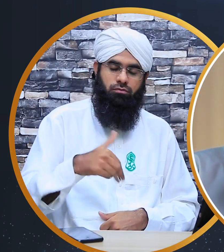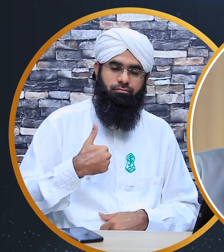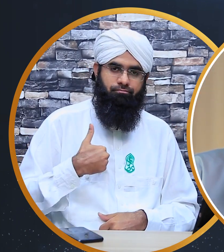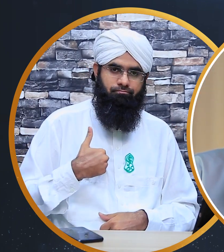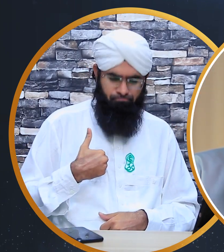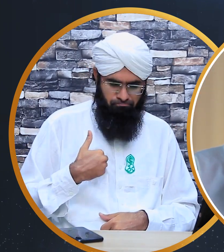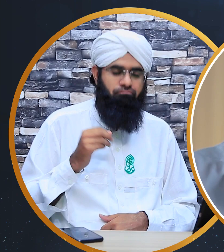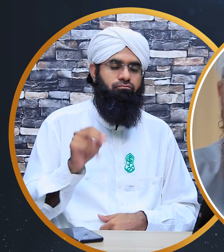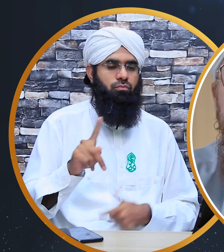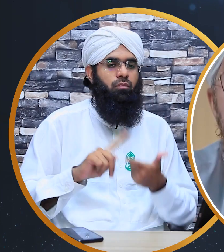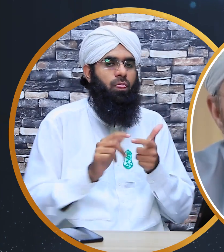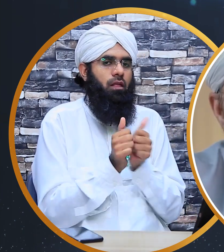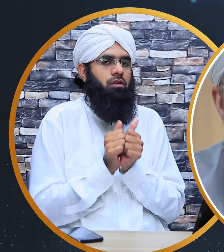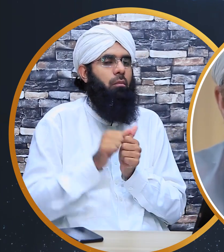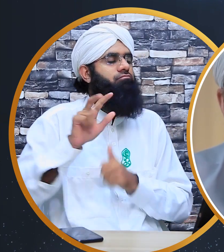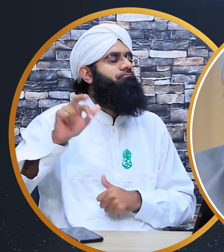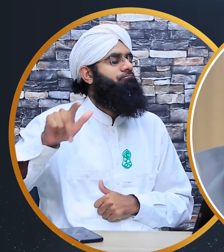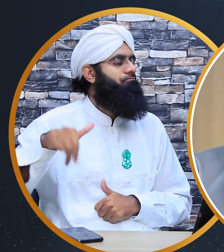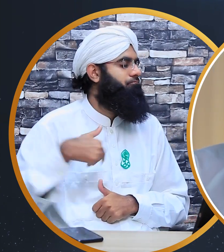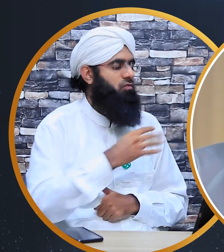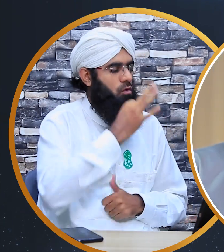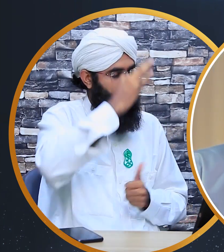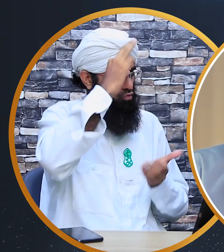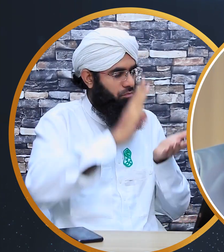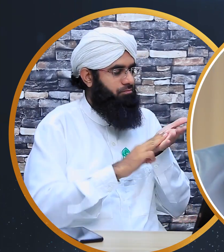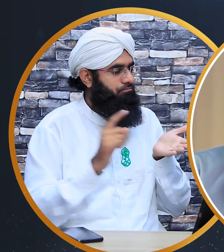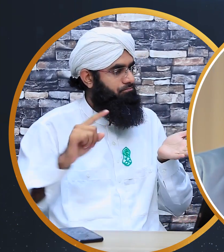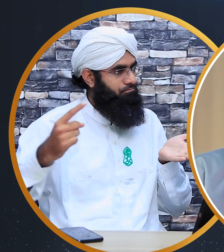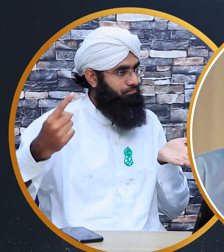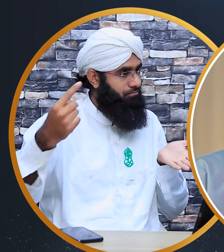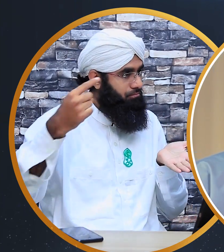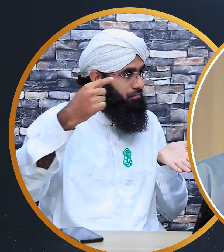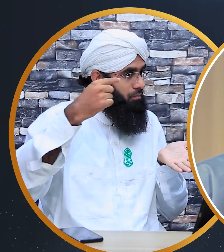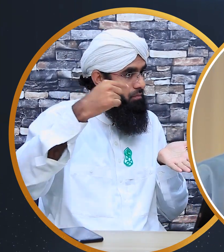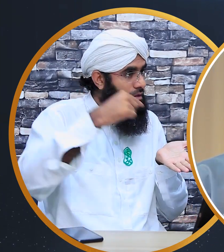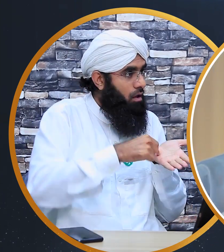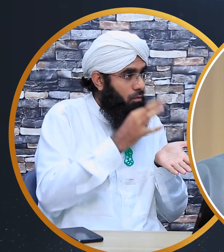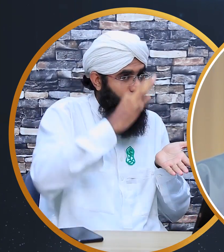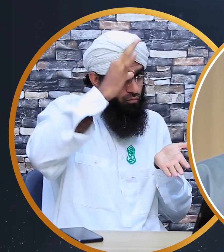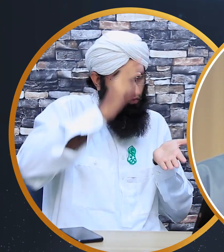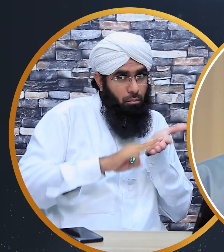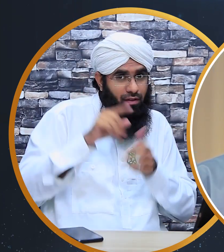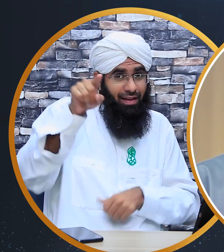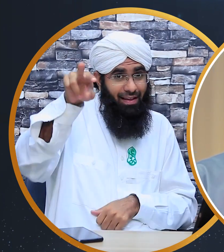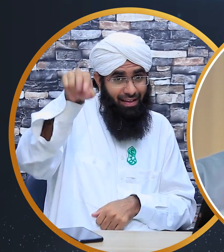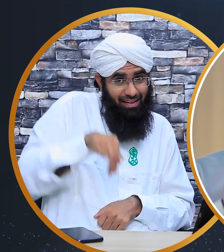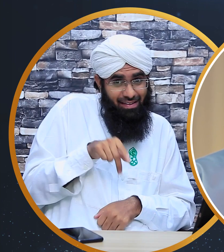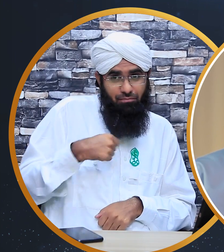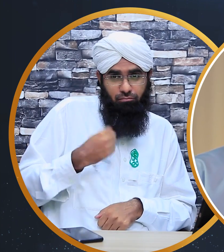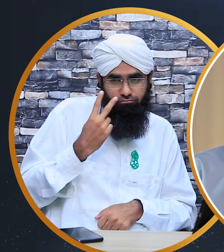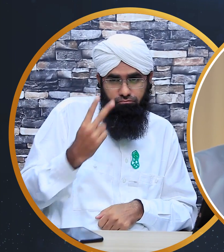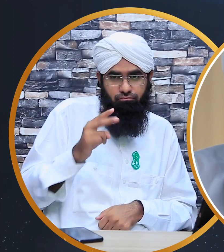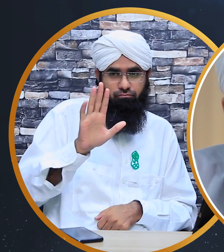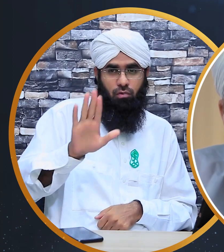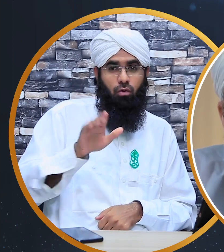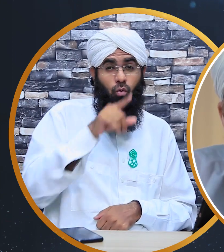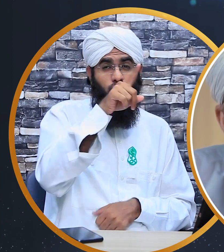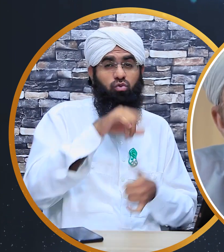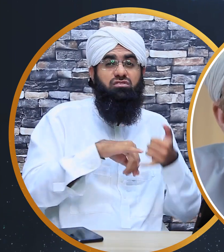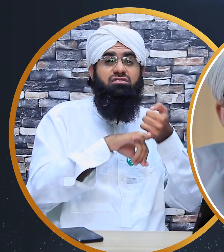الصلوۃ والسلام کی بارگاہ میں، اس سے پہلے کہ وہ بتاتے کہ ثعلبہ نے کیا کہا، نبی پاک نے 2 ٹائمز، جی ہاں 2 بار